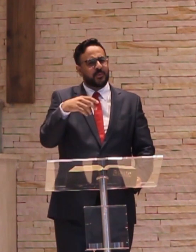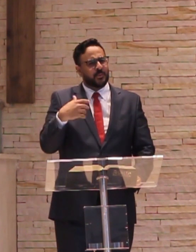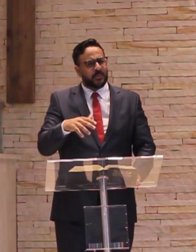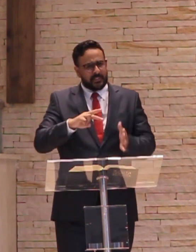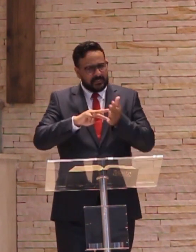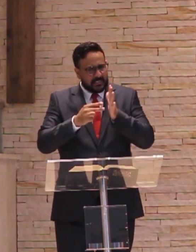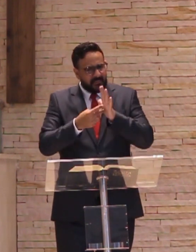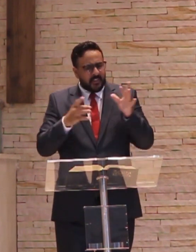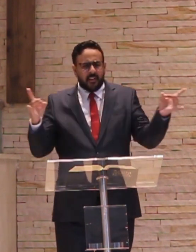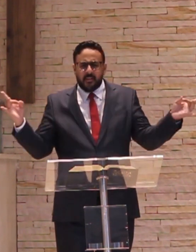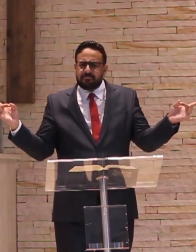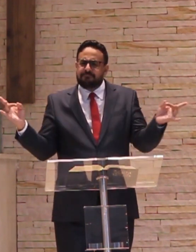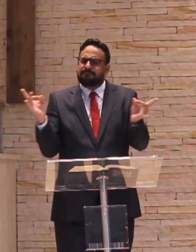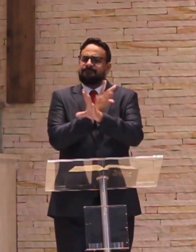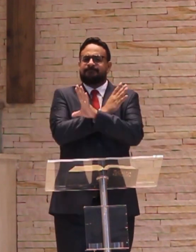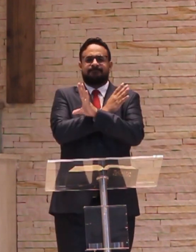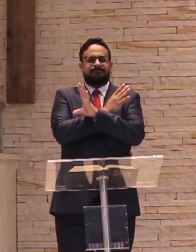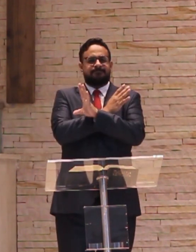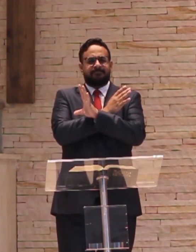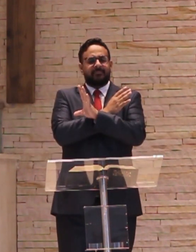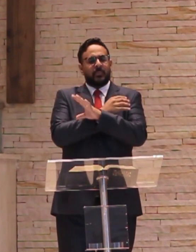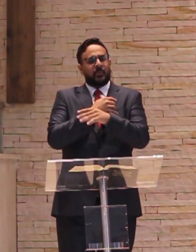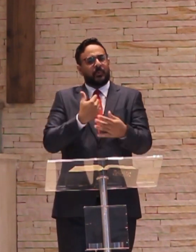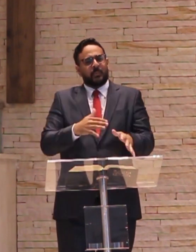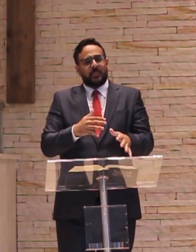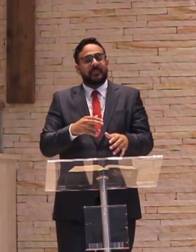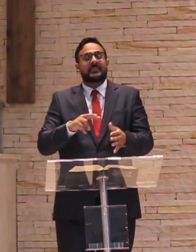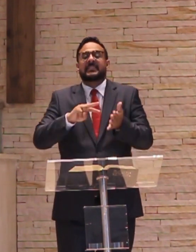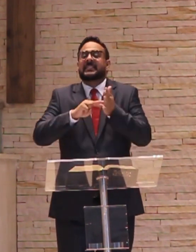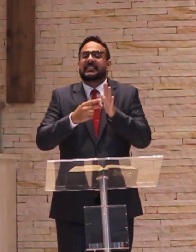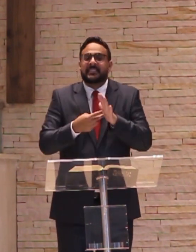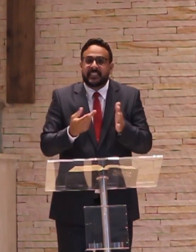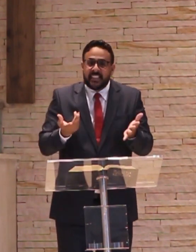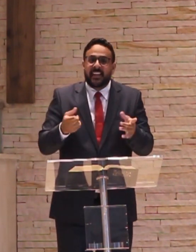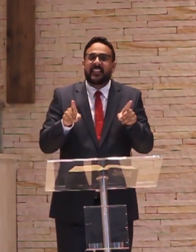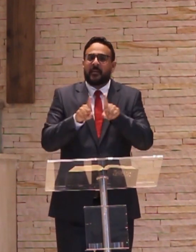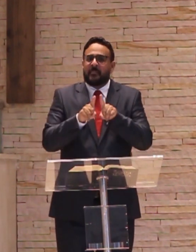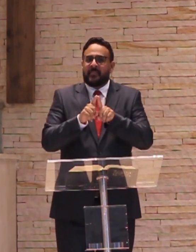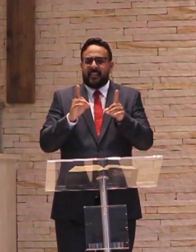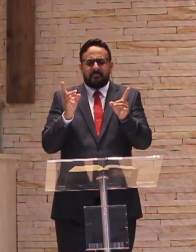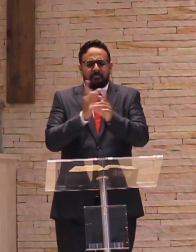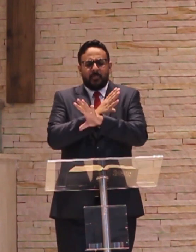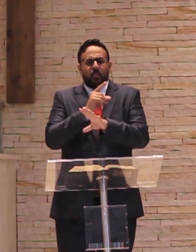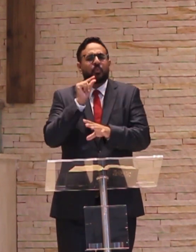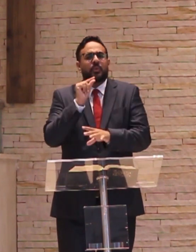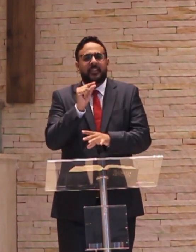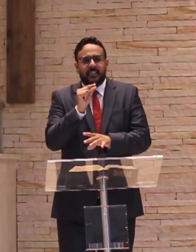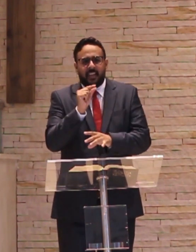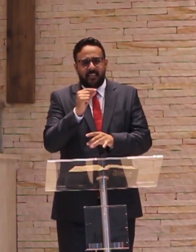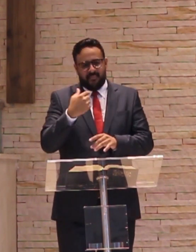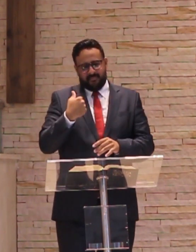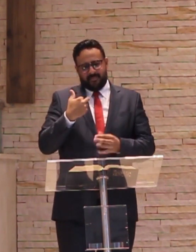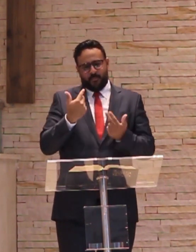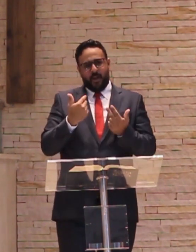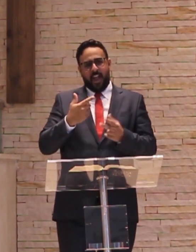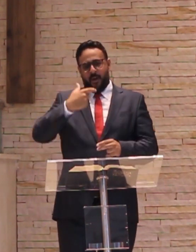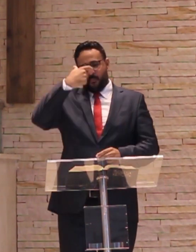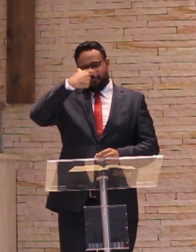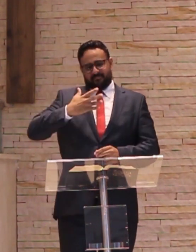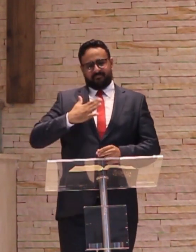você sabe o que significa? Significa que está acabado, que está pronto. Significa que todo o plano de Deus